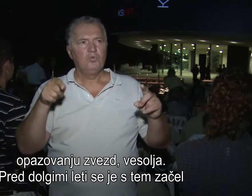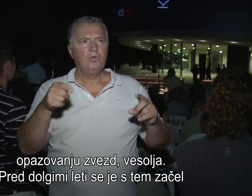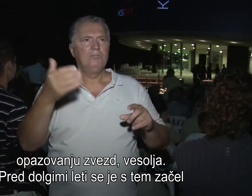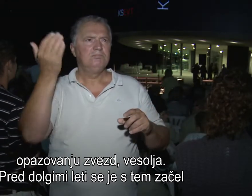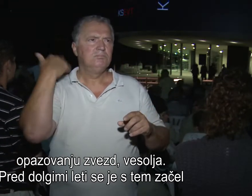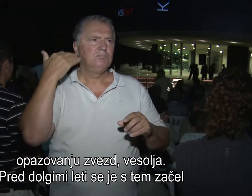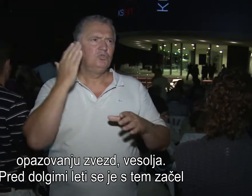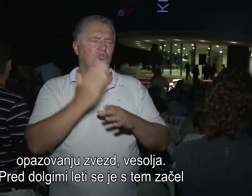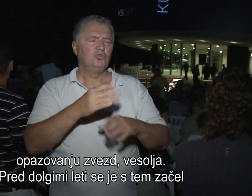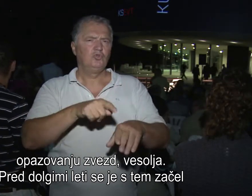Đ